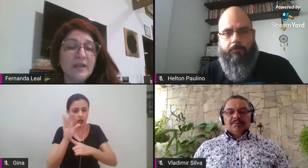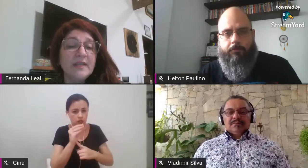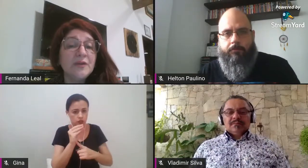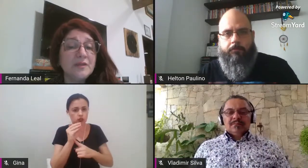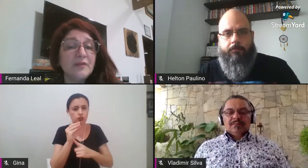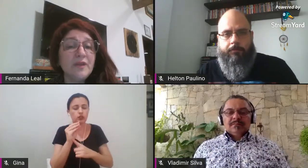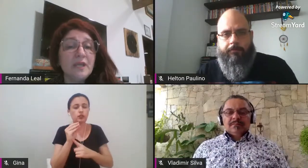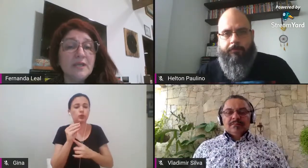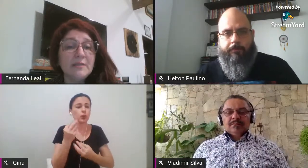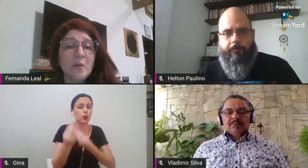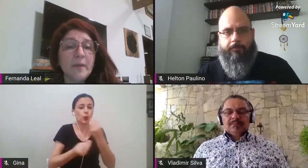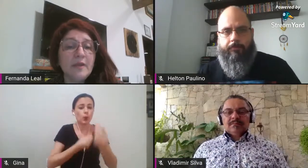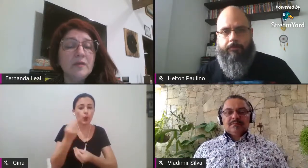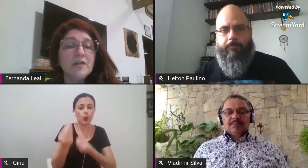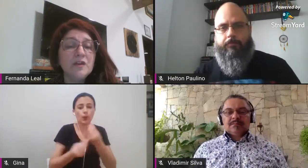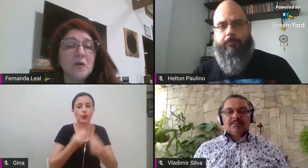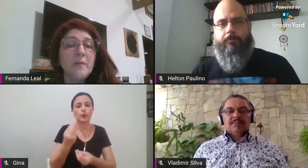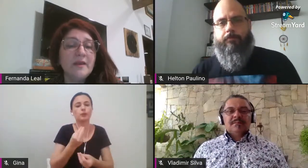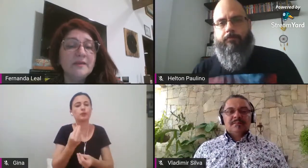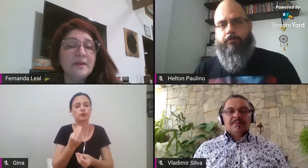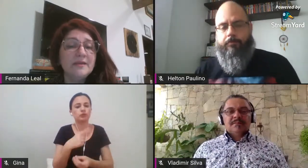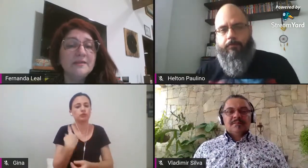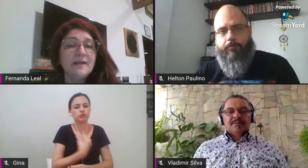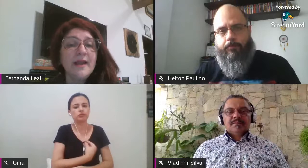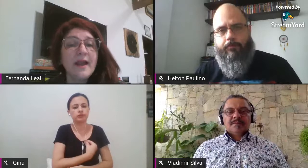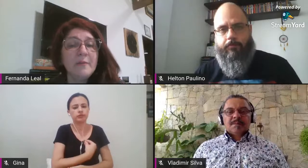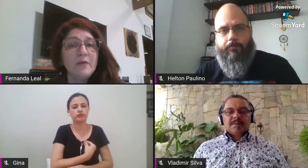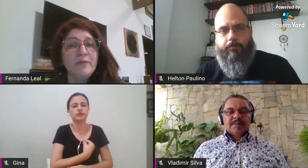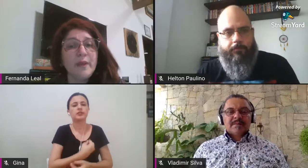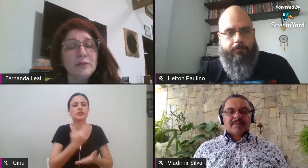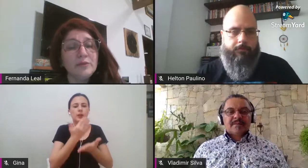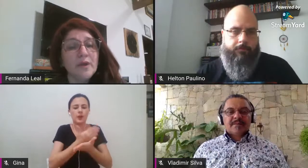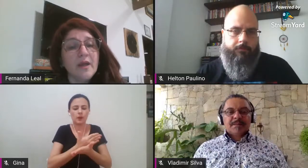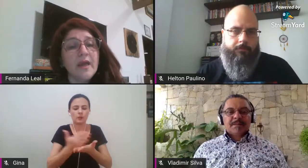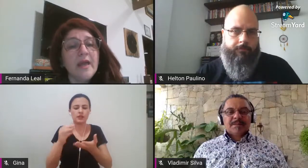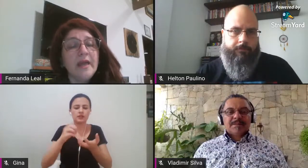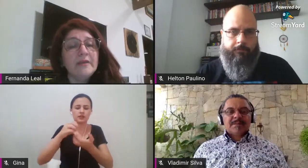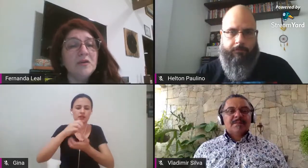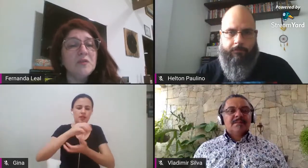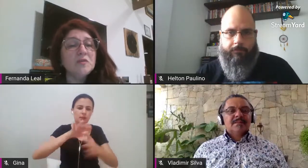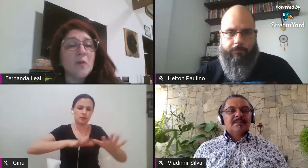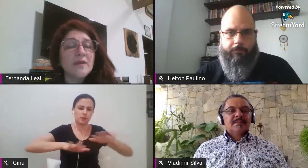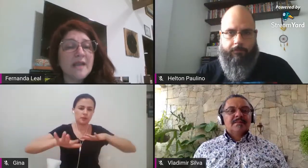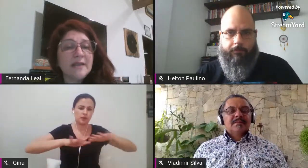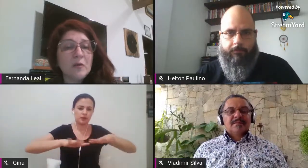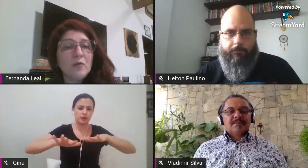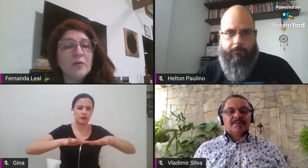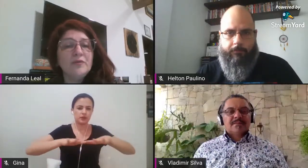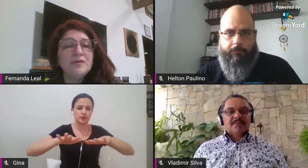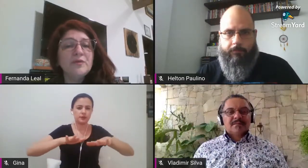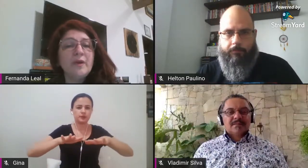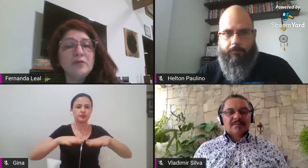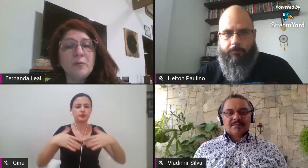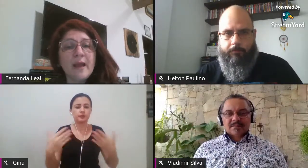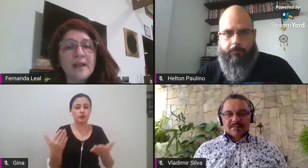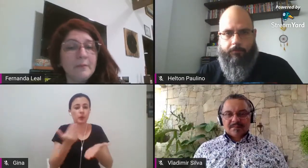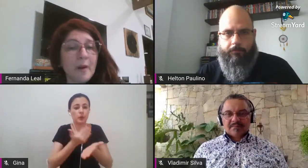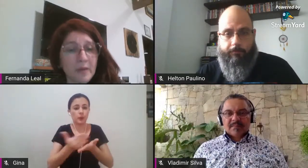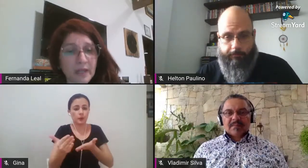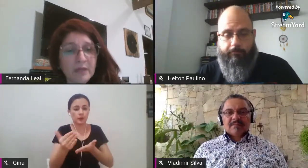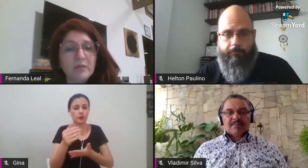vida e na nossa vida nesse momento que a gente começa mais esse CH em movimento. Nós vamos começar, então, com o professor